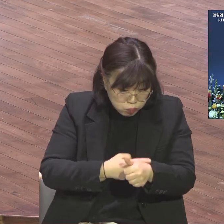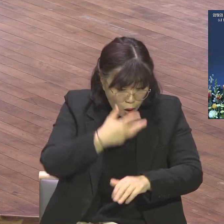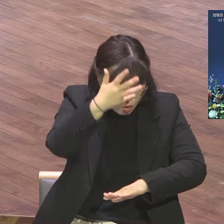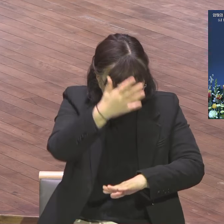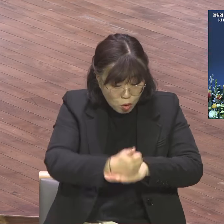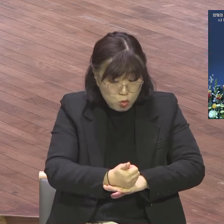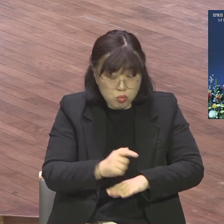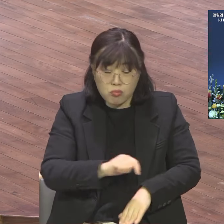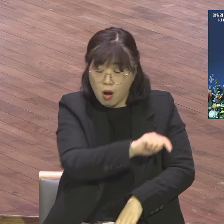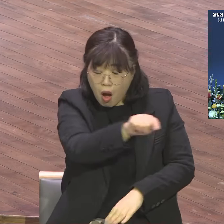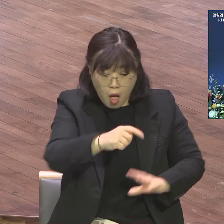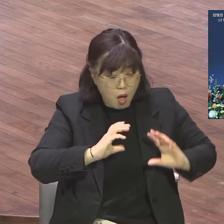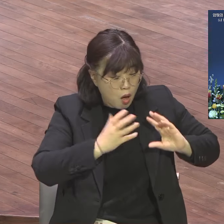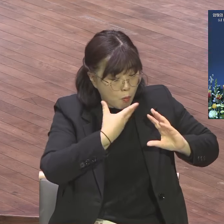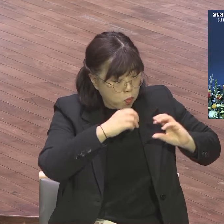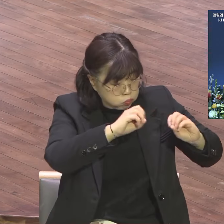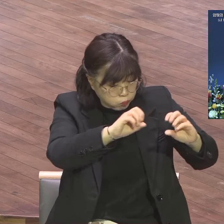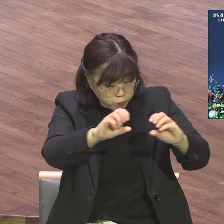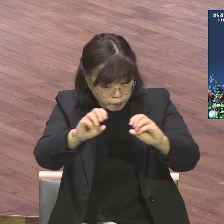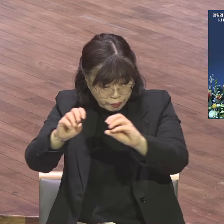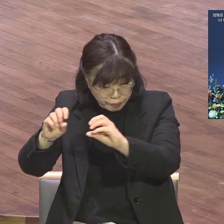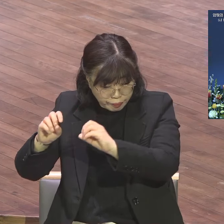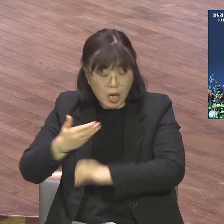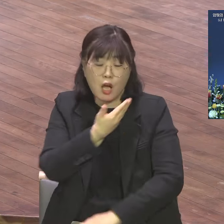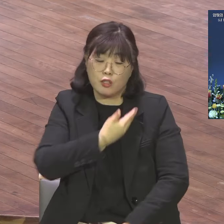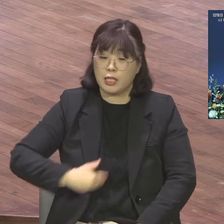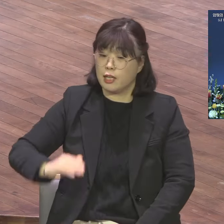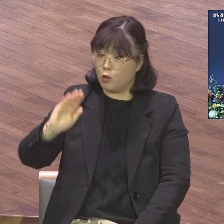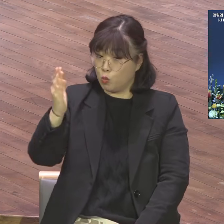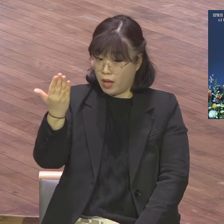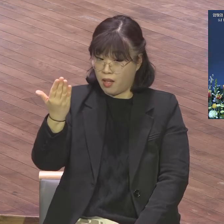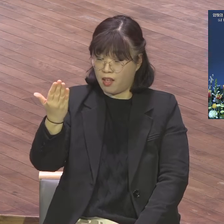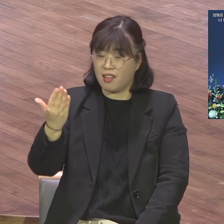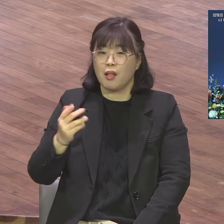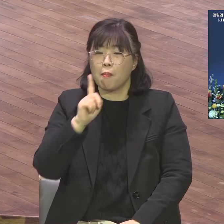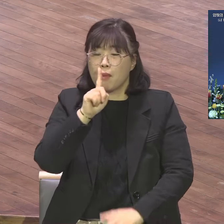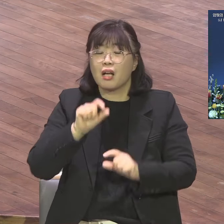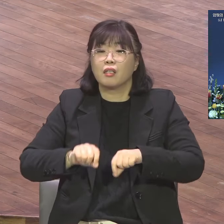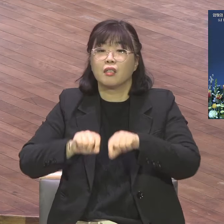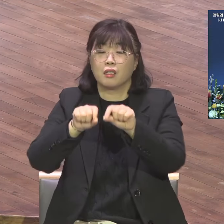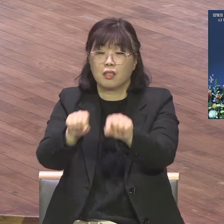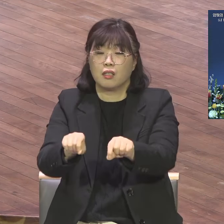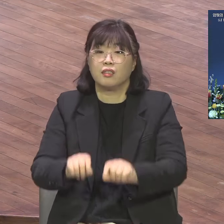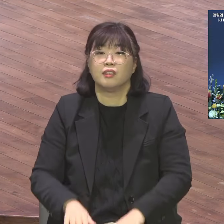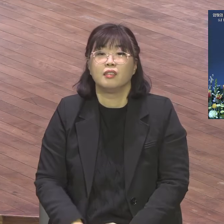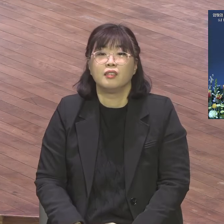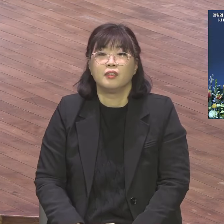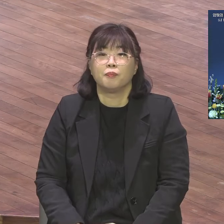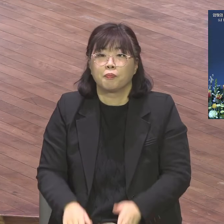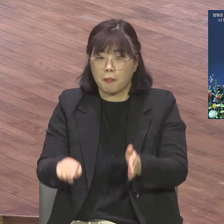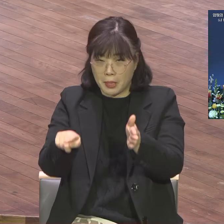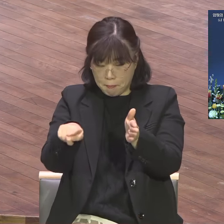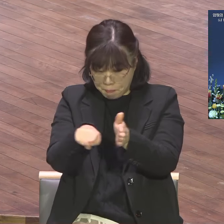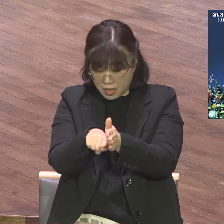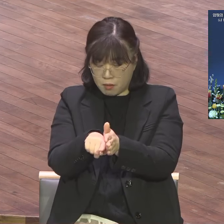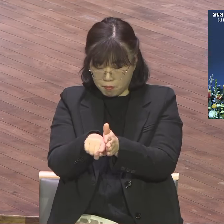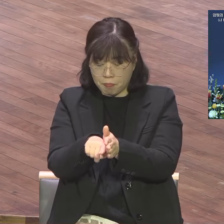믿음이라는 말을 쓰면 안 되죠. 세상 사람도 아는 방법으로 해야죠. 여러분이 믿음의 발걸음을